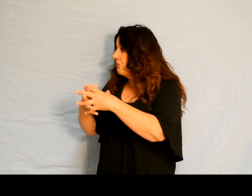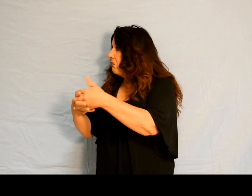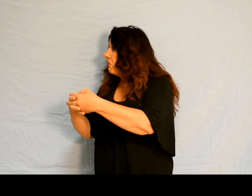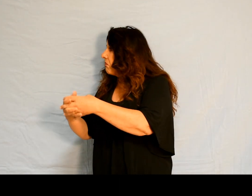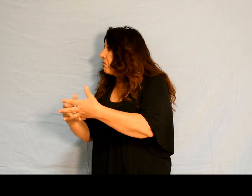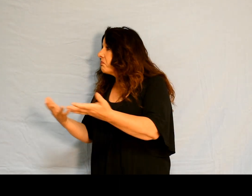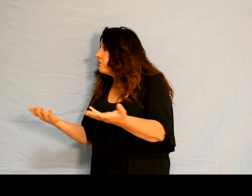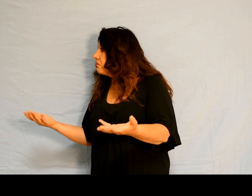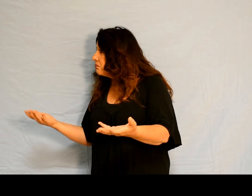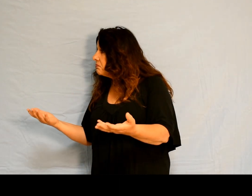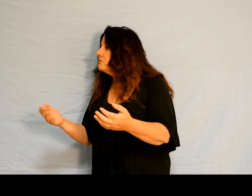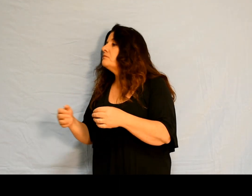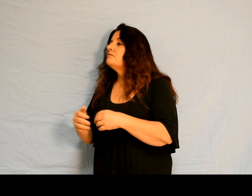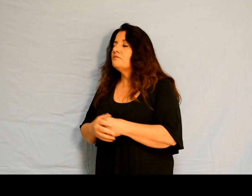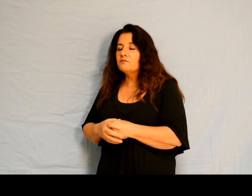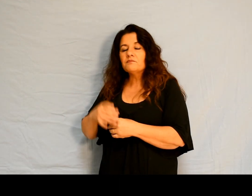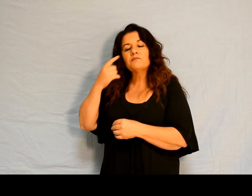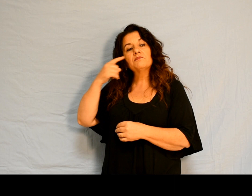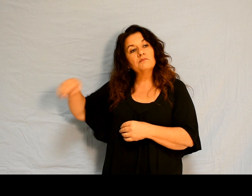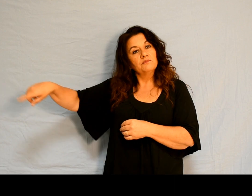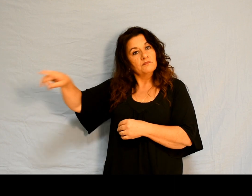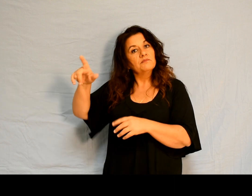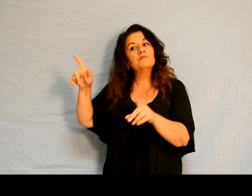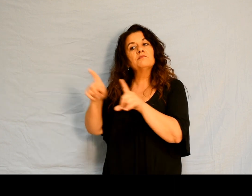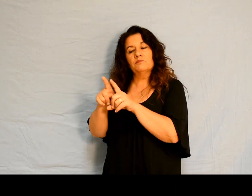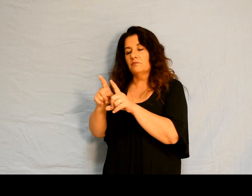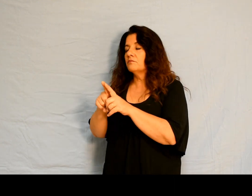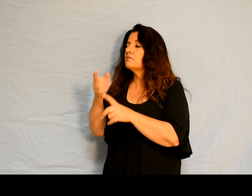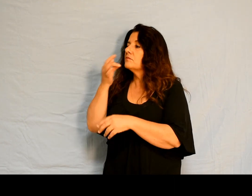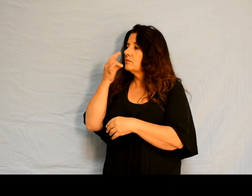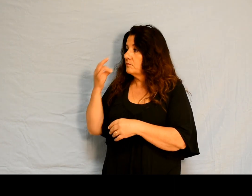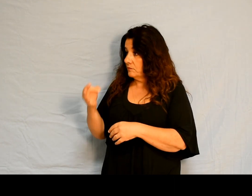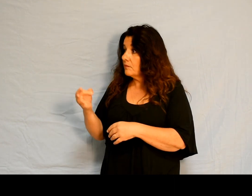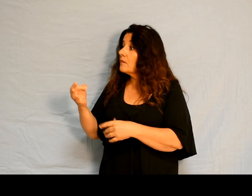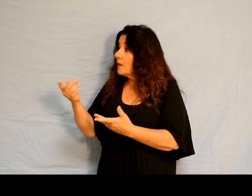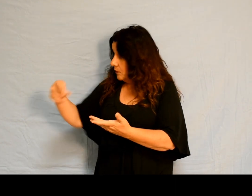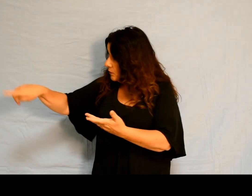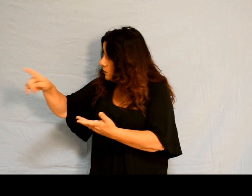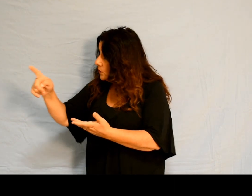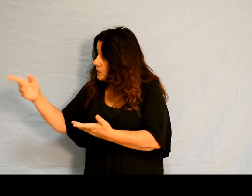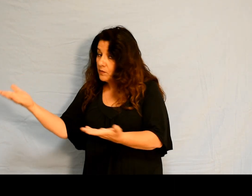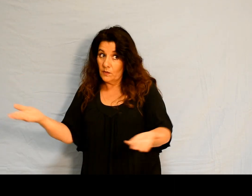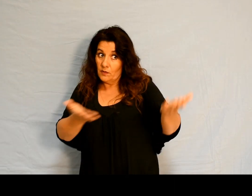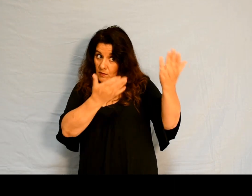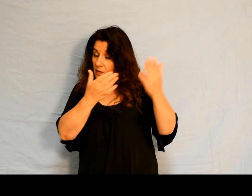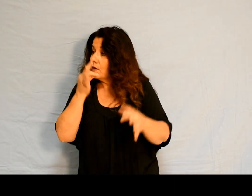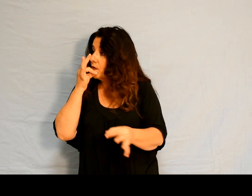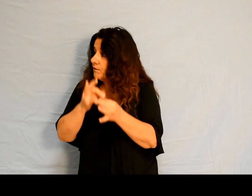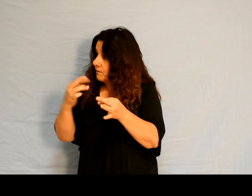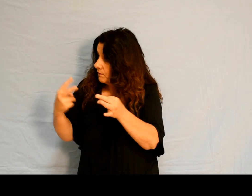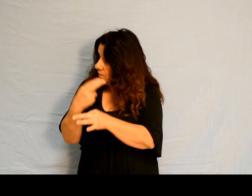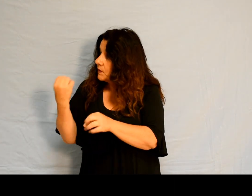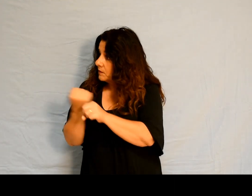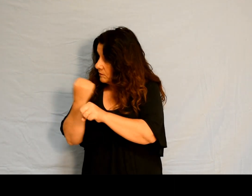Et à ceux-là, il dit, « Allez à ma vigne, vous aussi, et je vous donnerai ce qui est juste. »